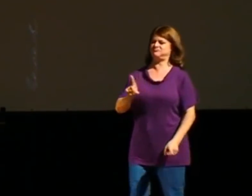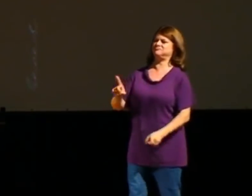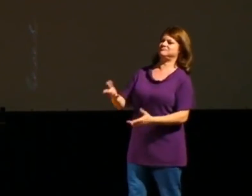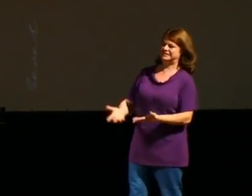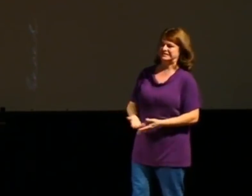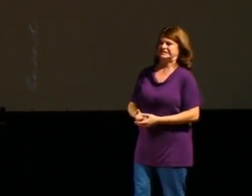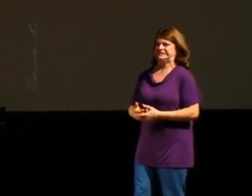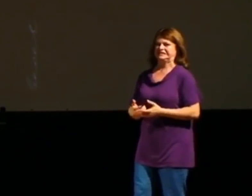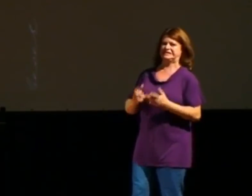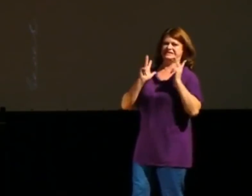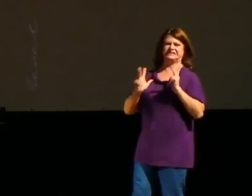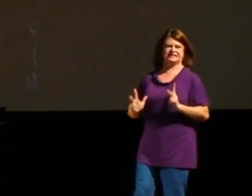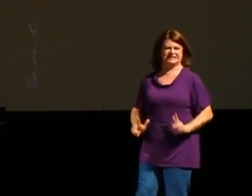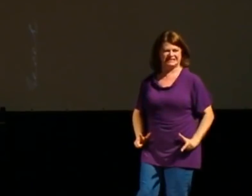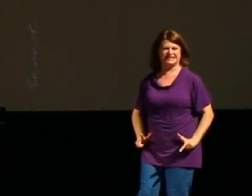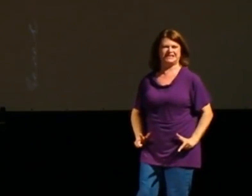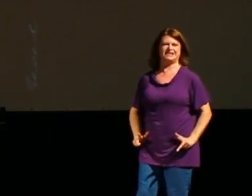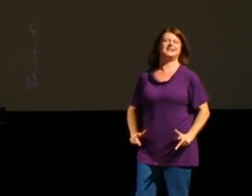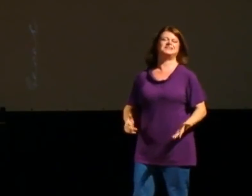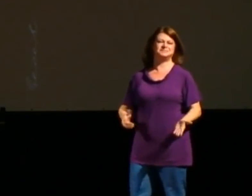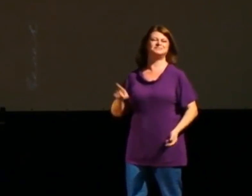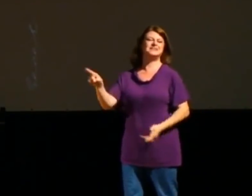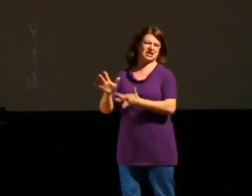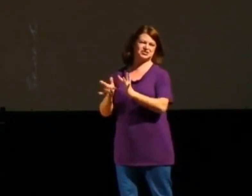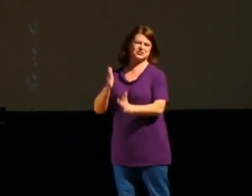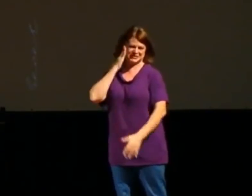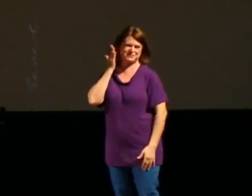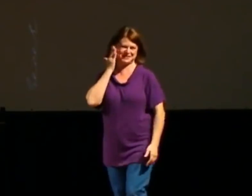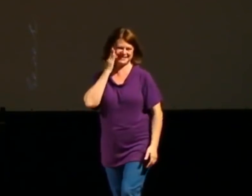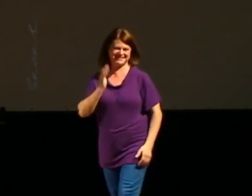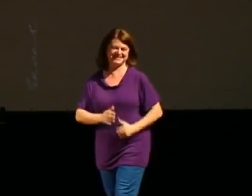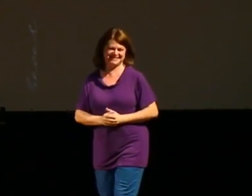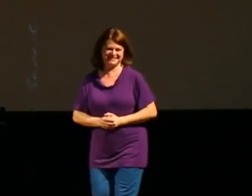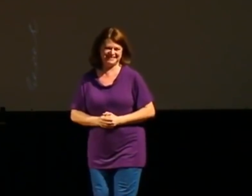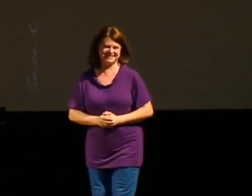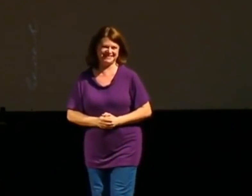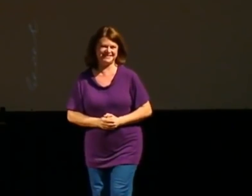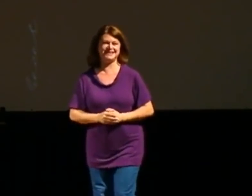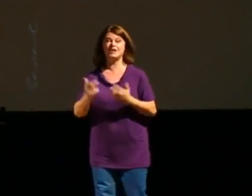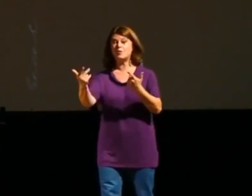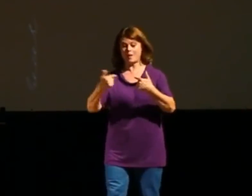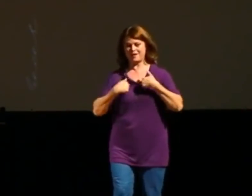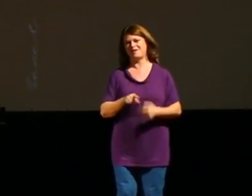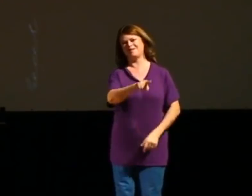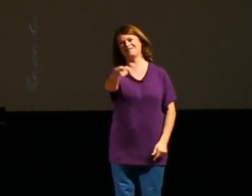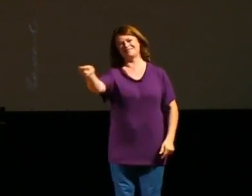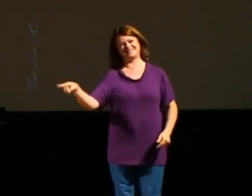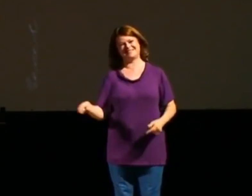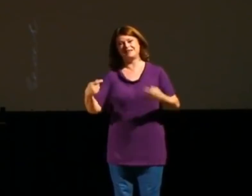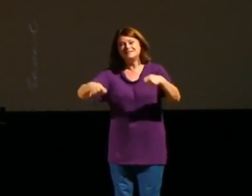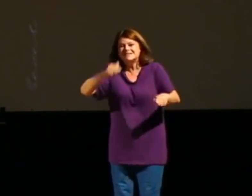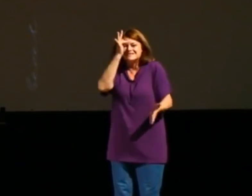crer. É o meu caso e é o seu caso. Nós vivemos pela fé do rei que